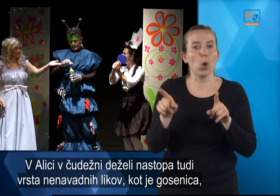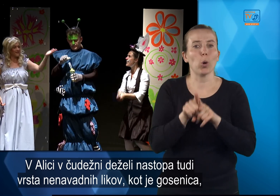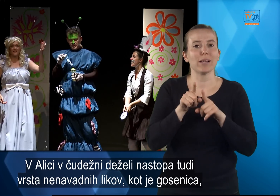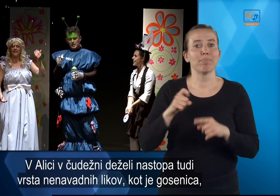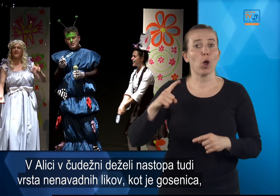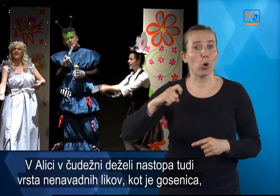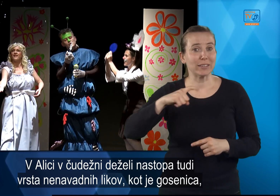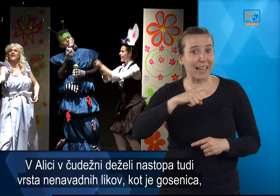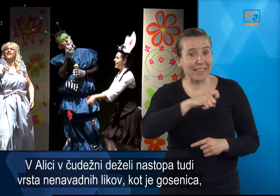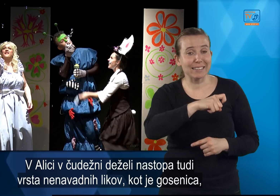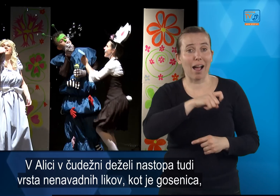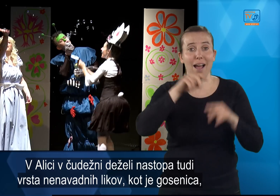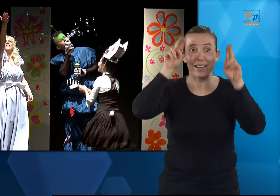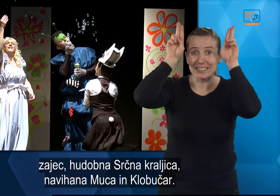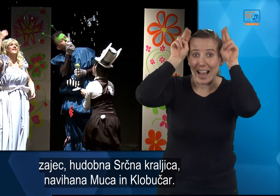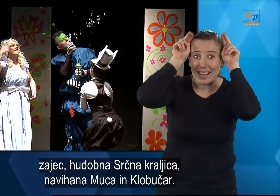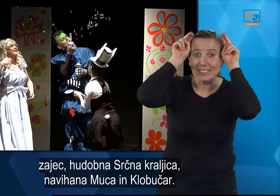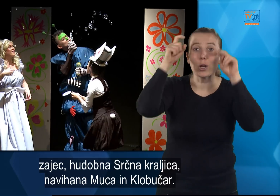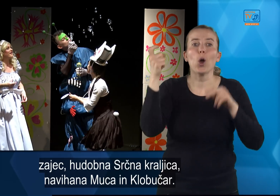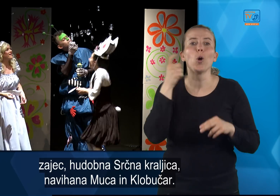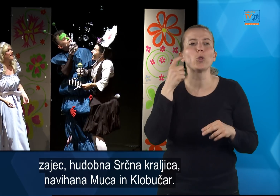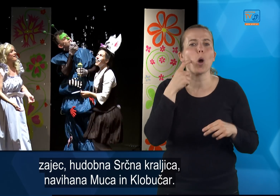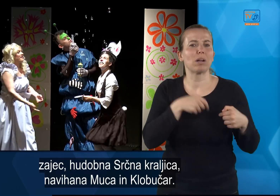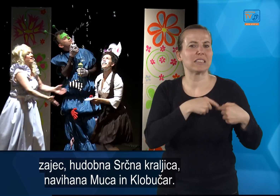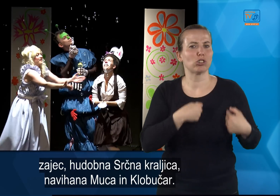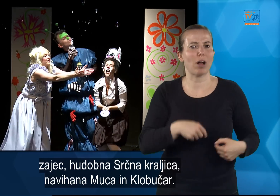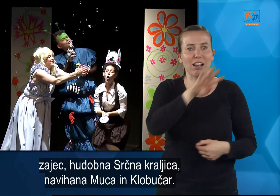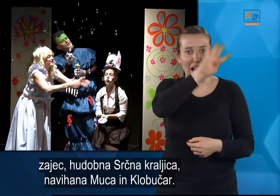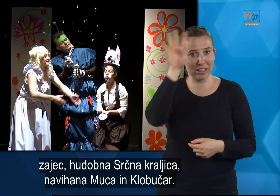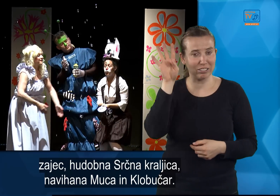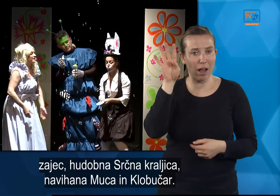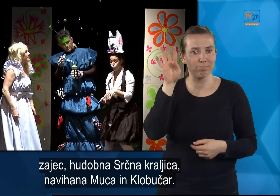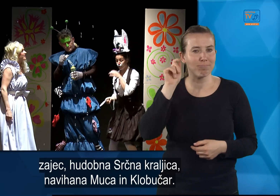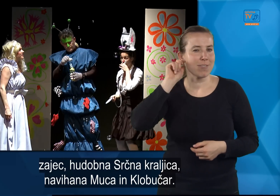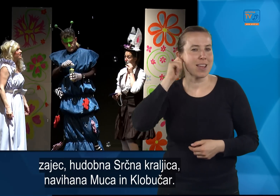srčna kraljica, navihana muca in klobučar.